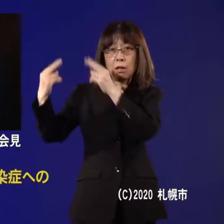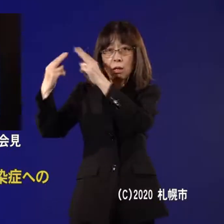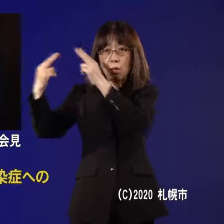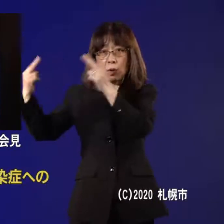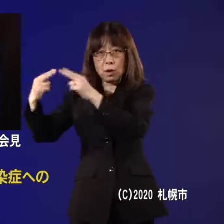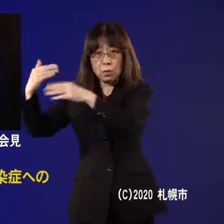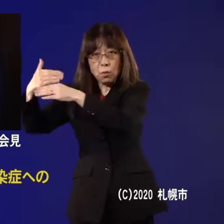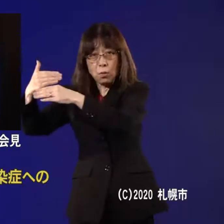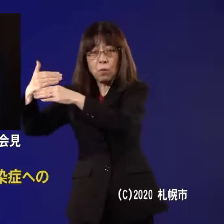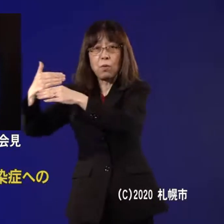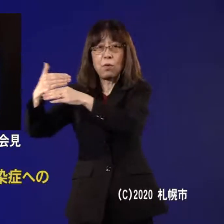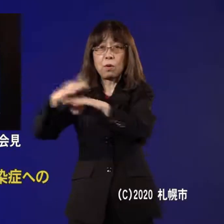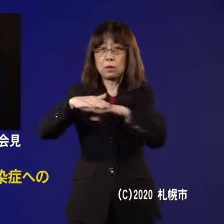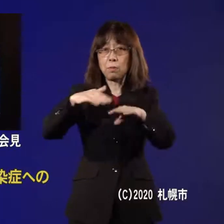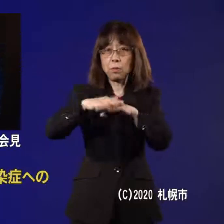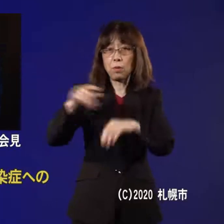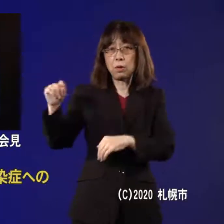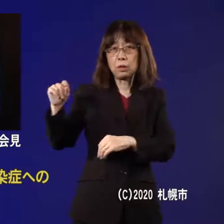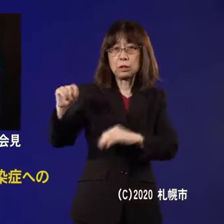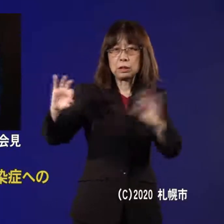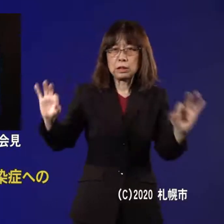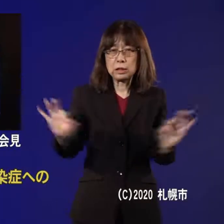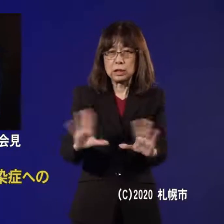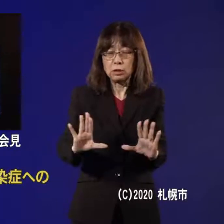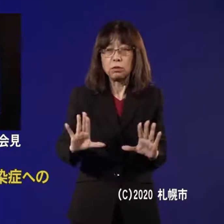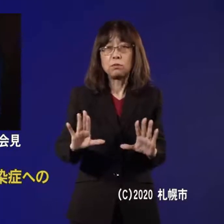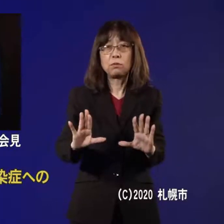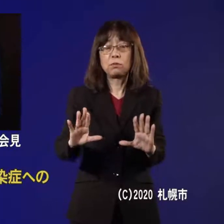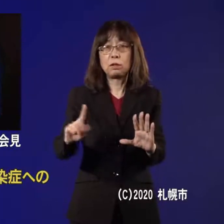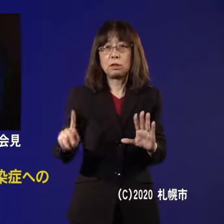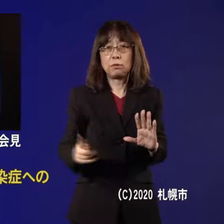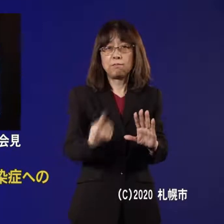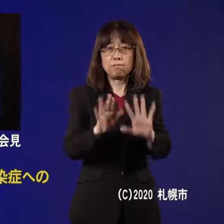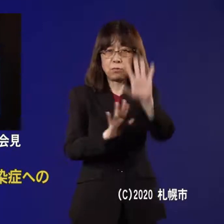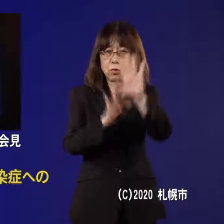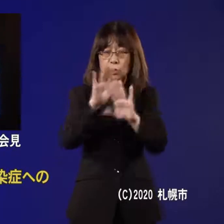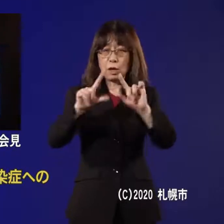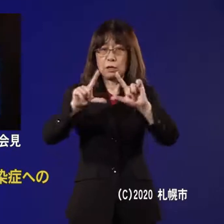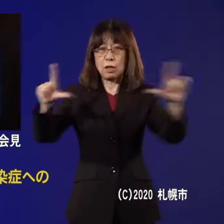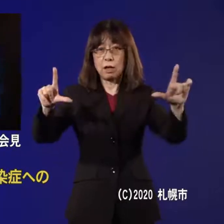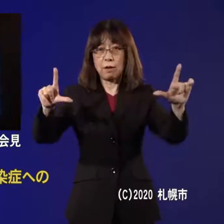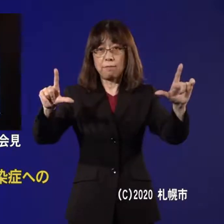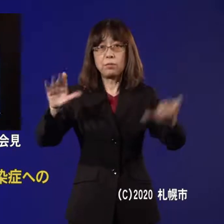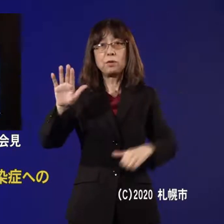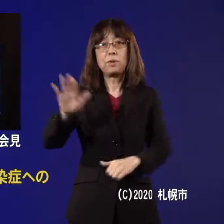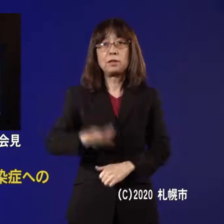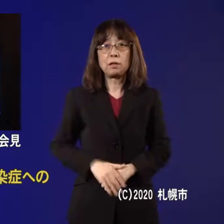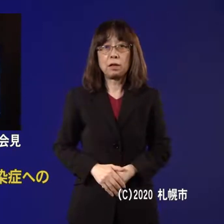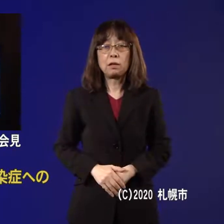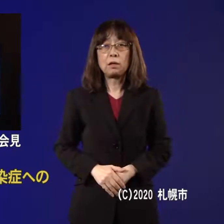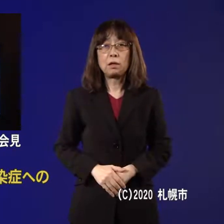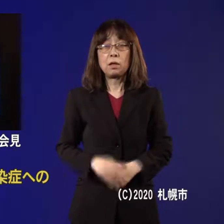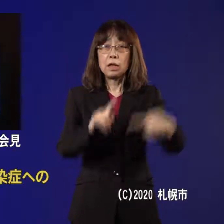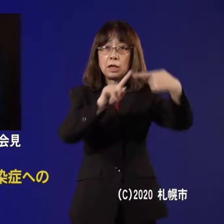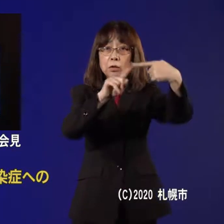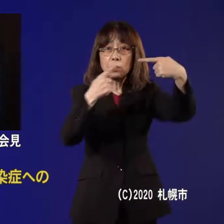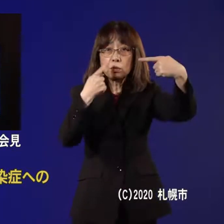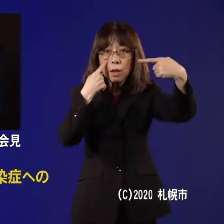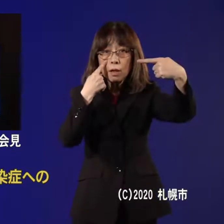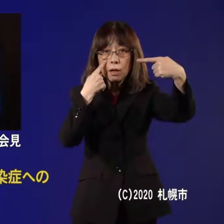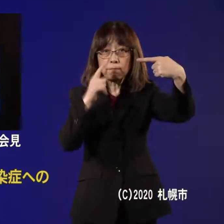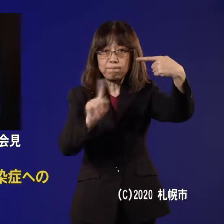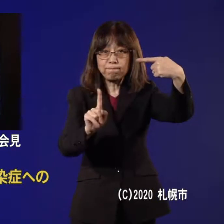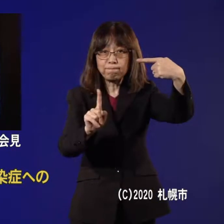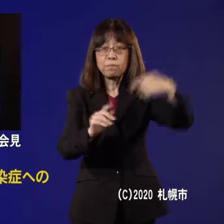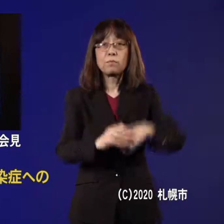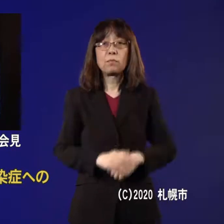共同宣言というものを発出をしたところであります。その一つ目は、やはりこ